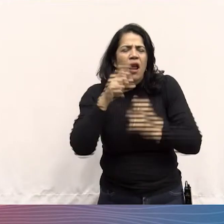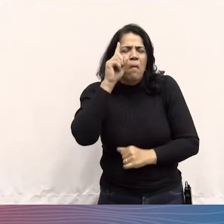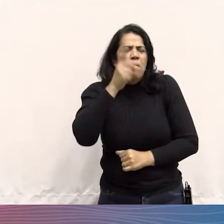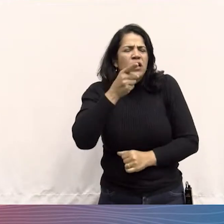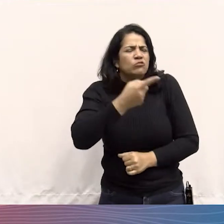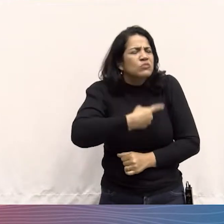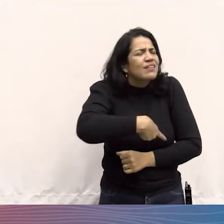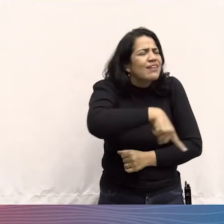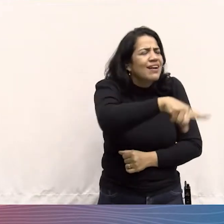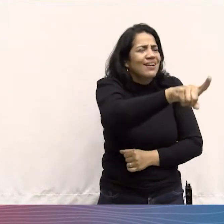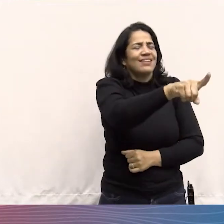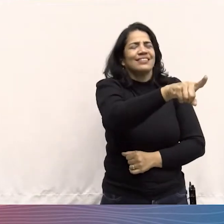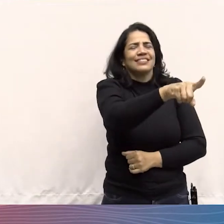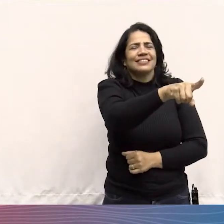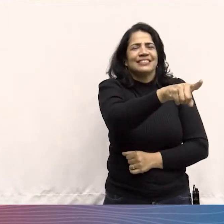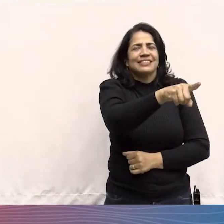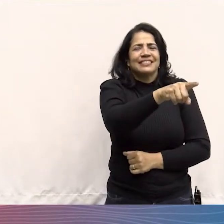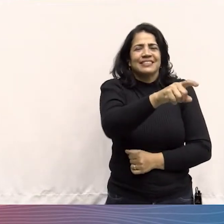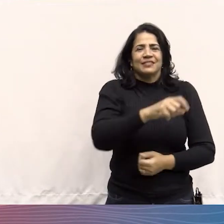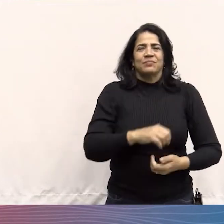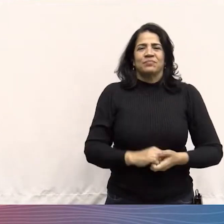comportores, ide,